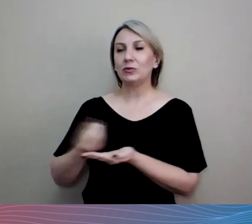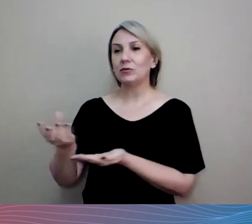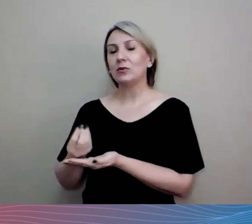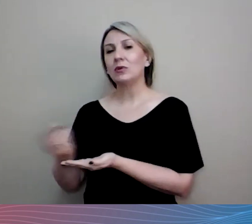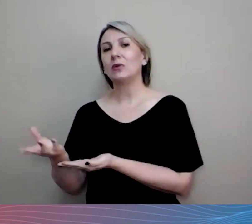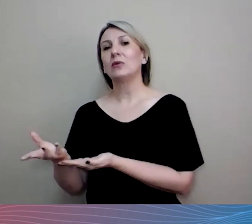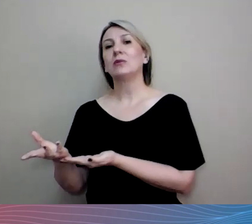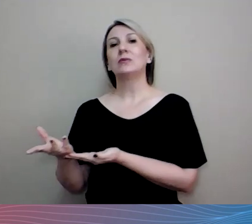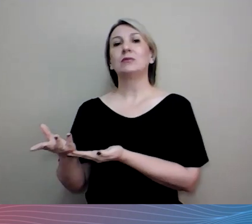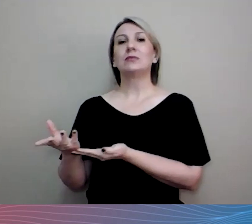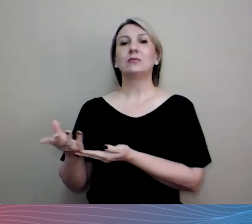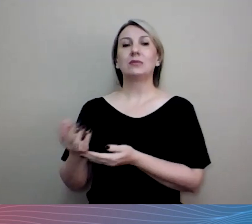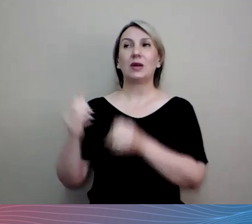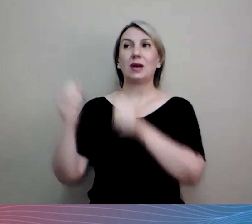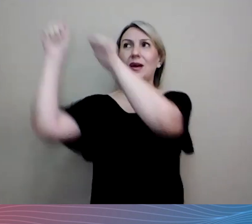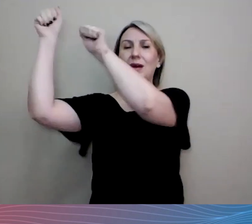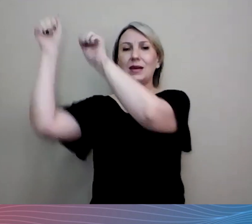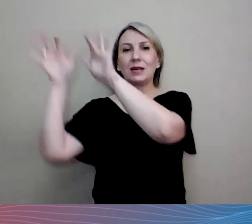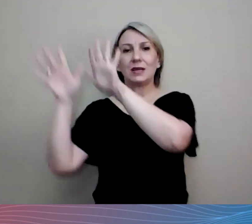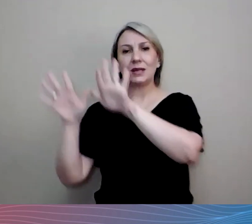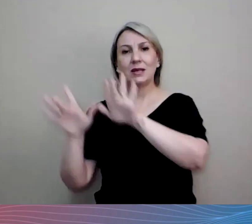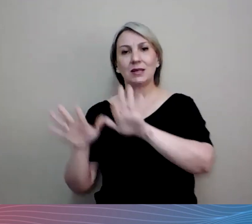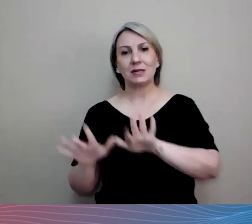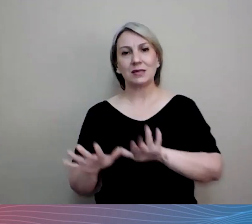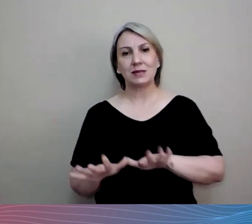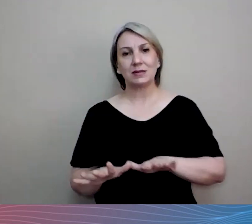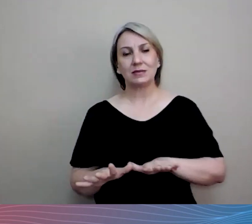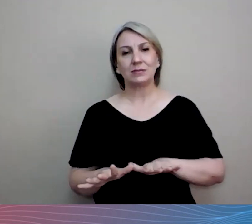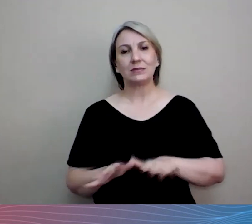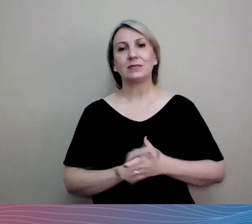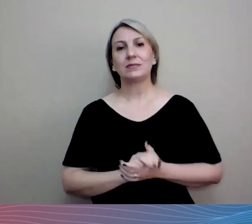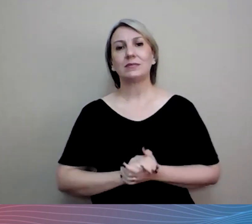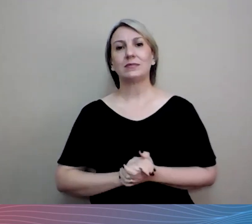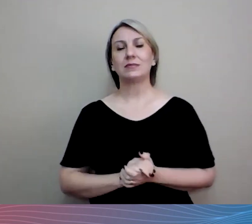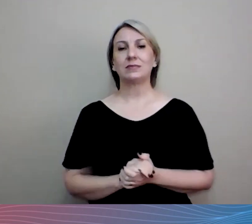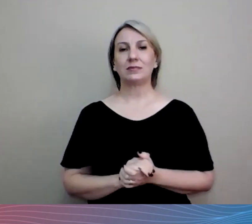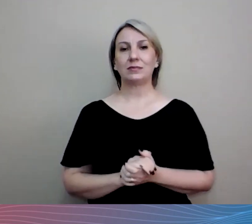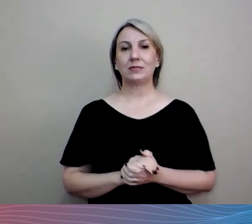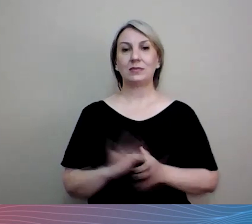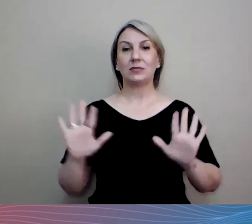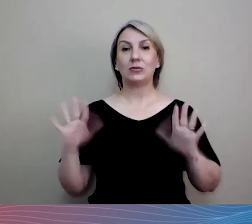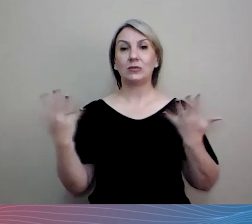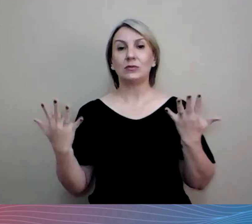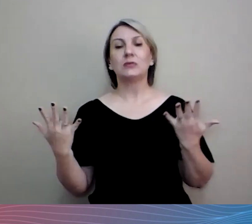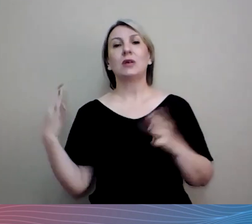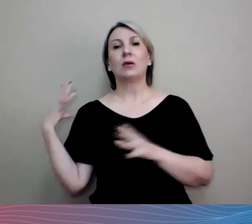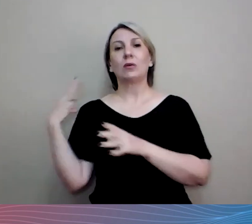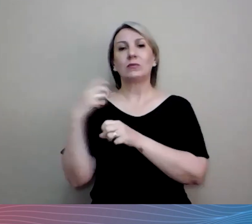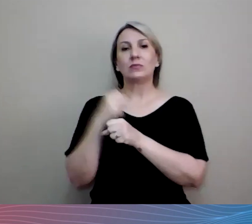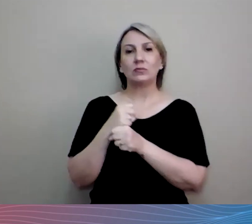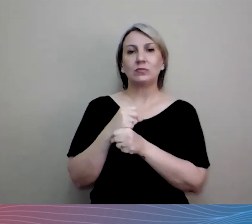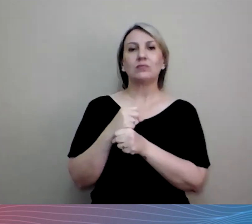a graça de Deus, para que possa haver esse resultado que Deus tanto